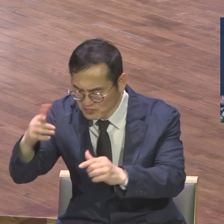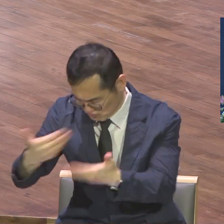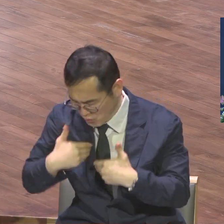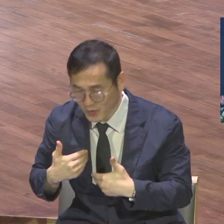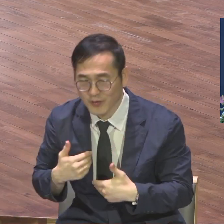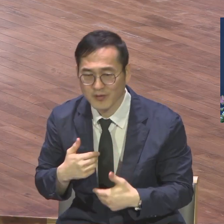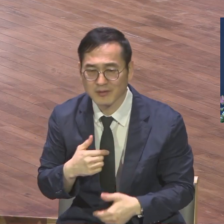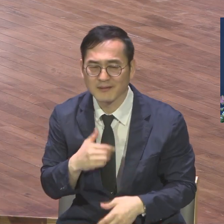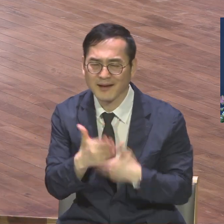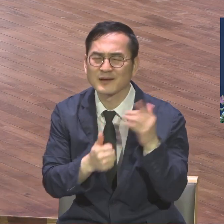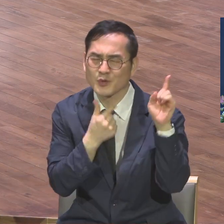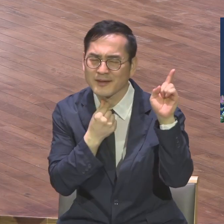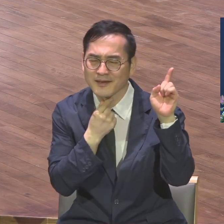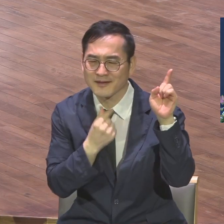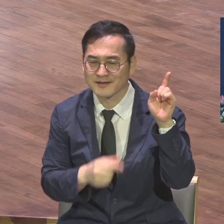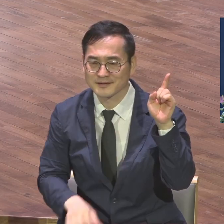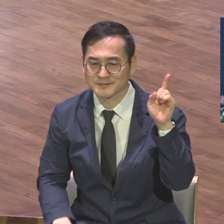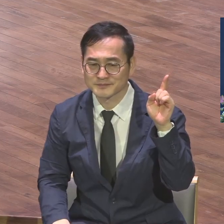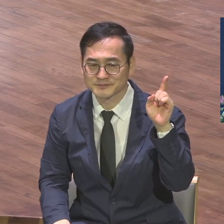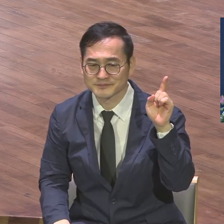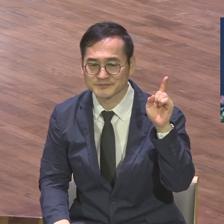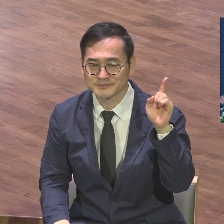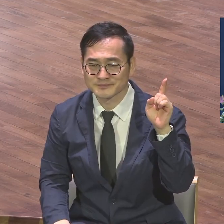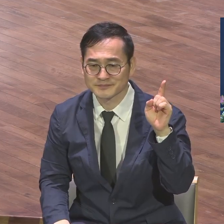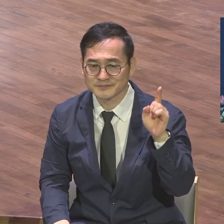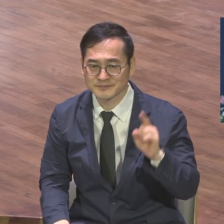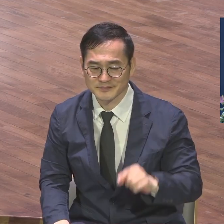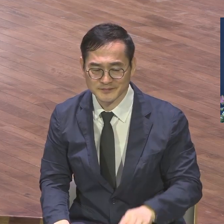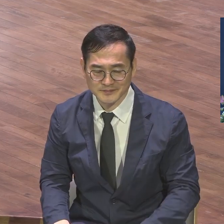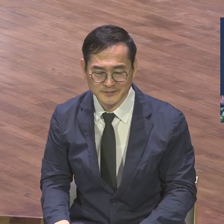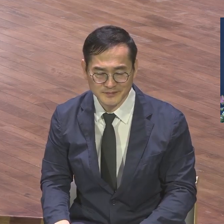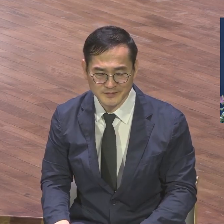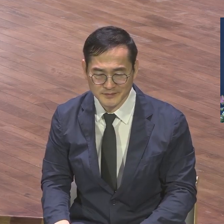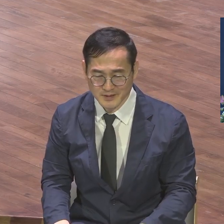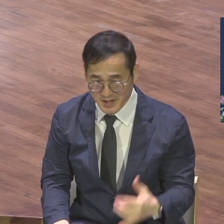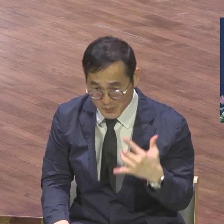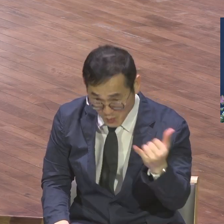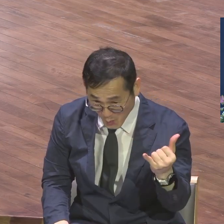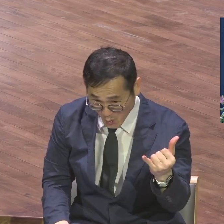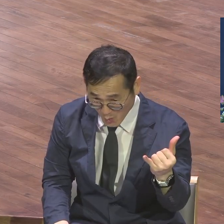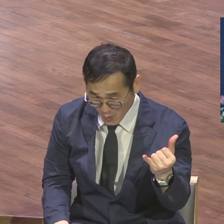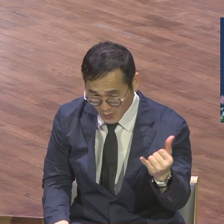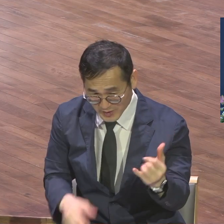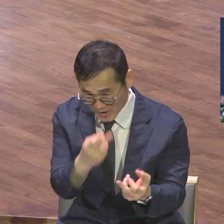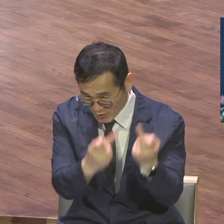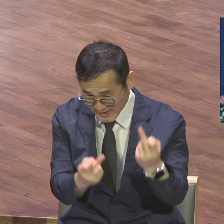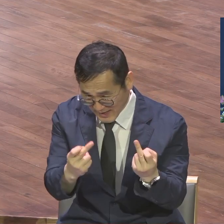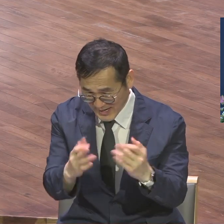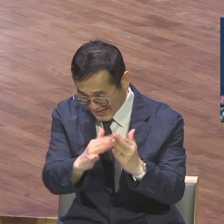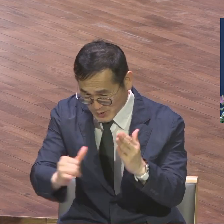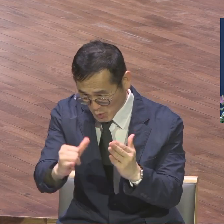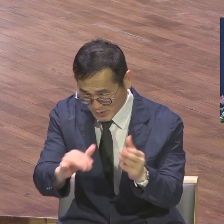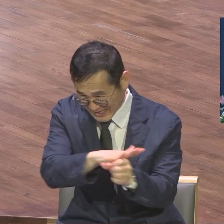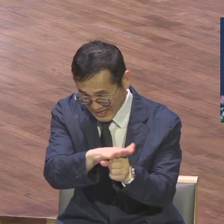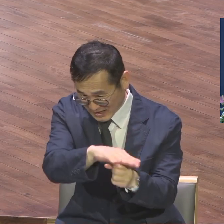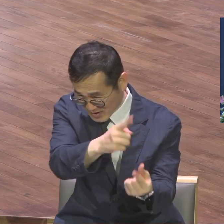사랑하고. 그래서 하나님은 심지어 나보다 부모도 형제도 사랑하지 마라. 나를 제일